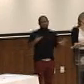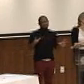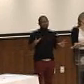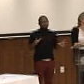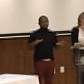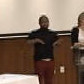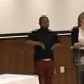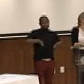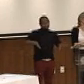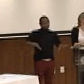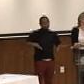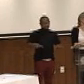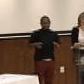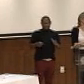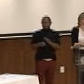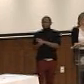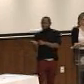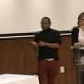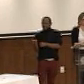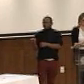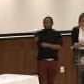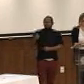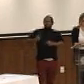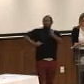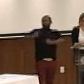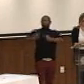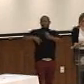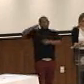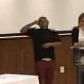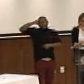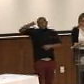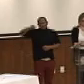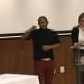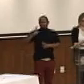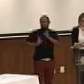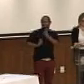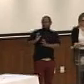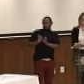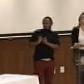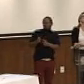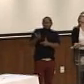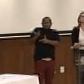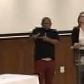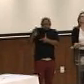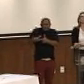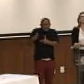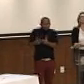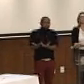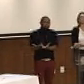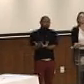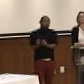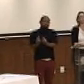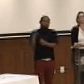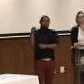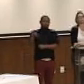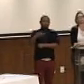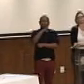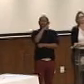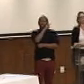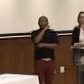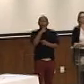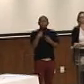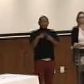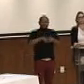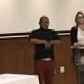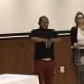mediar conflitos, professor, o senhor teve grandes problemas no seu campus, um campus dividido entre técnicos